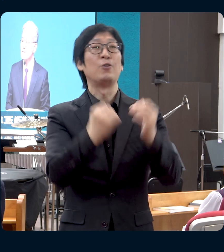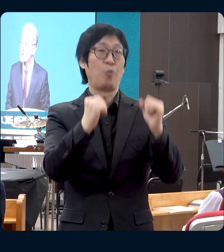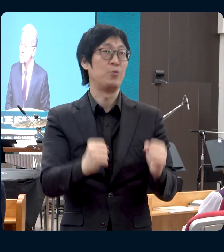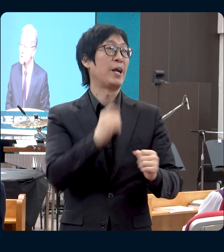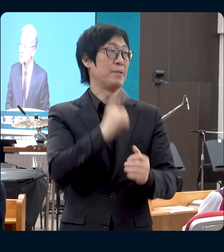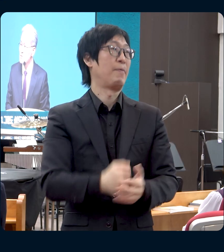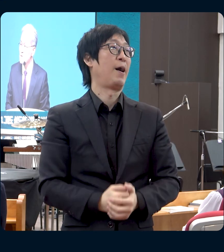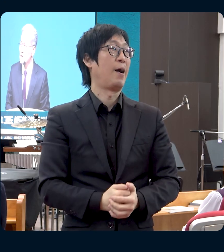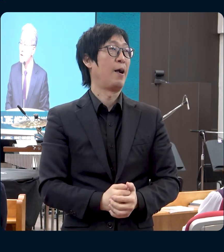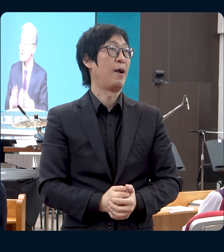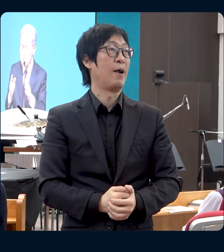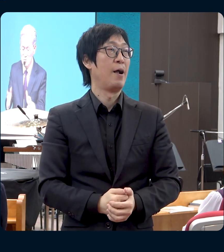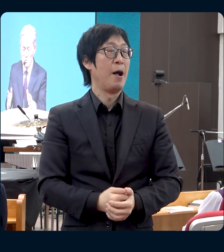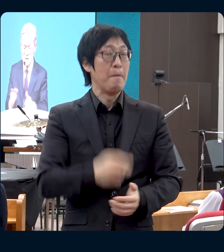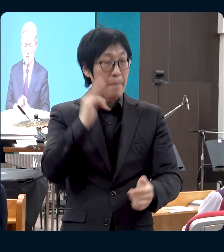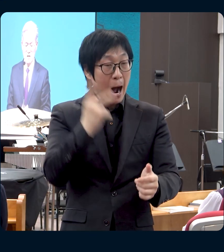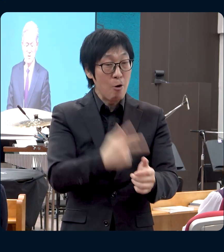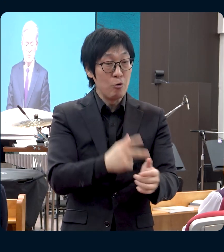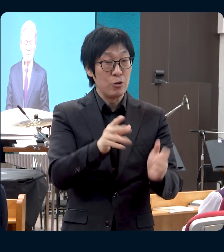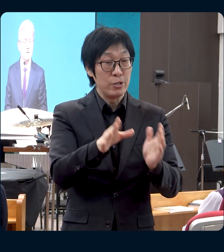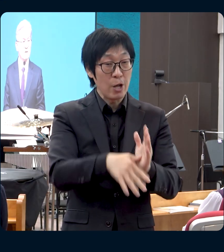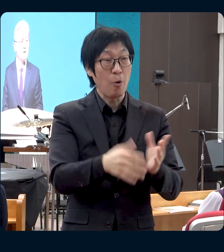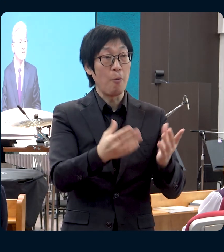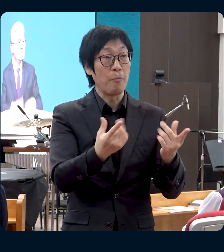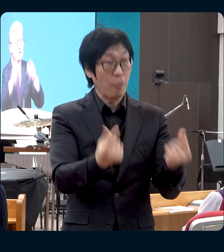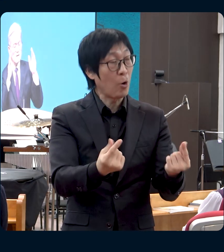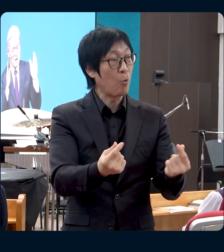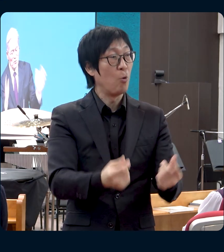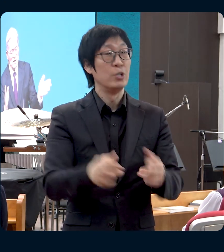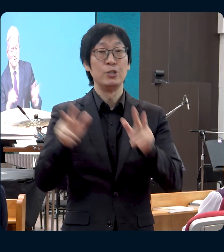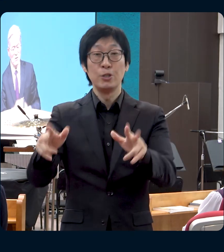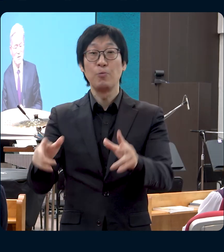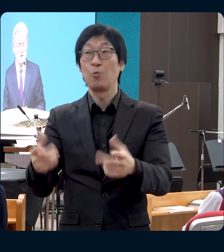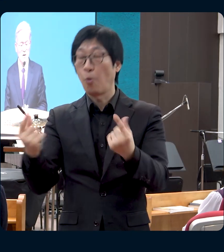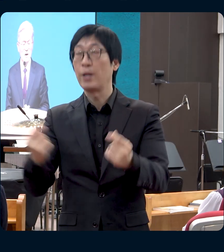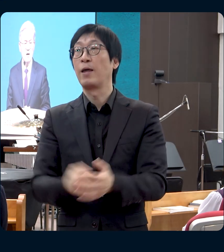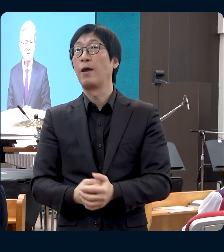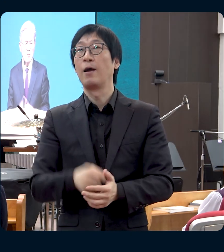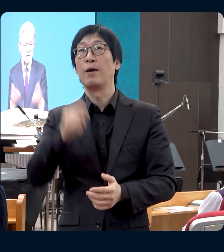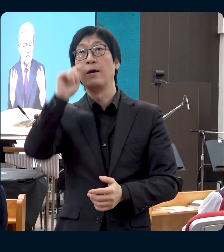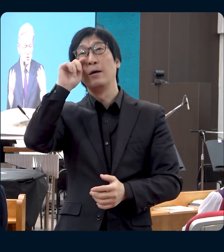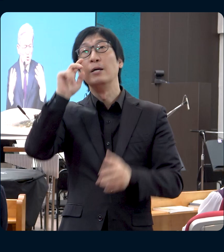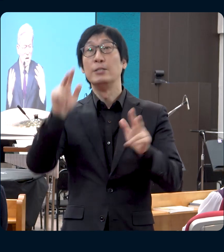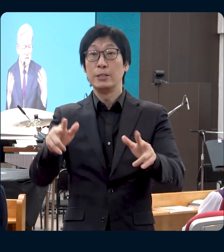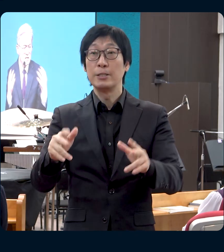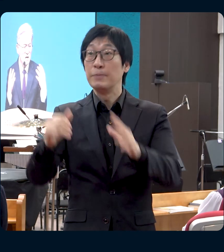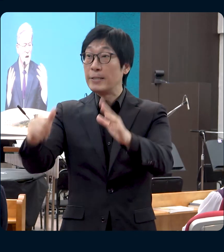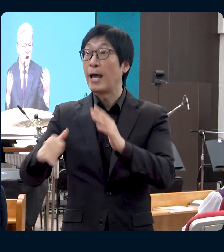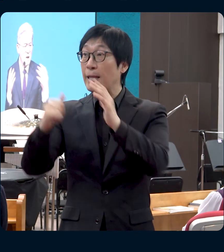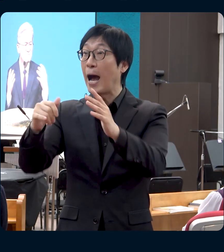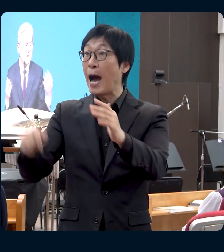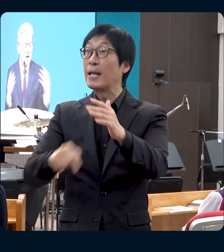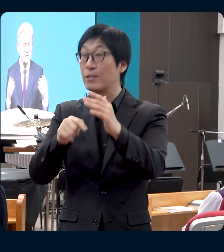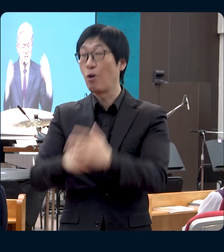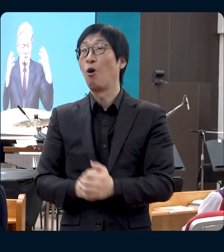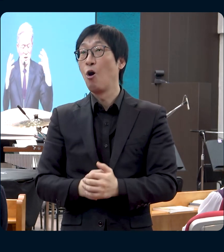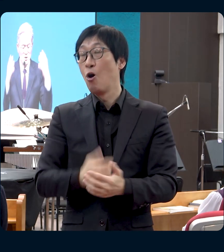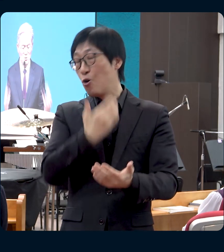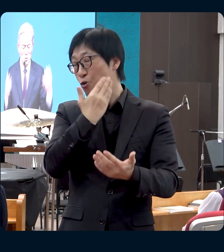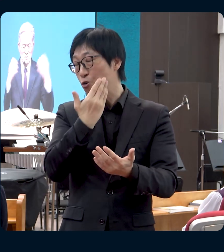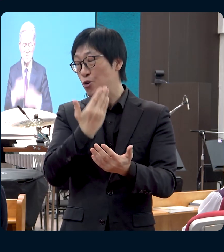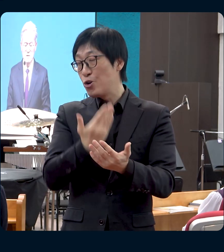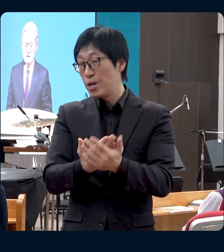근데 그 당시만 그렇습니까? 지금도 마찬가지죠. 지금 이 세상 가운데서 정말 이 귀한 신앙을 함께 가진